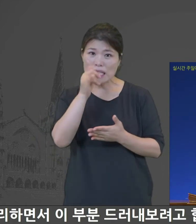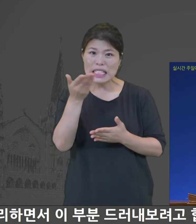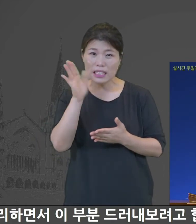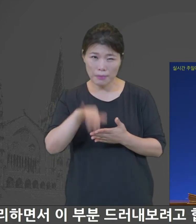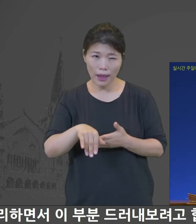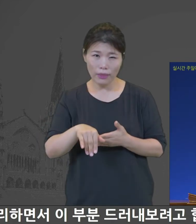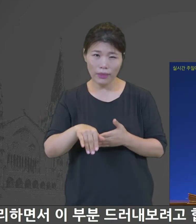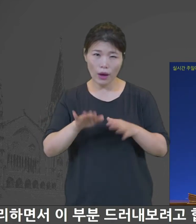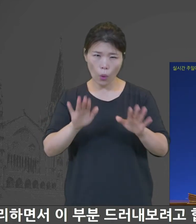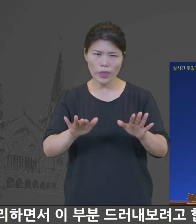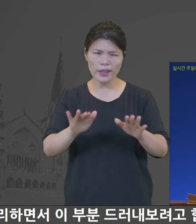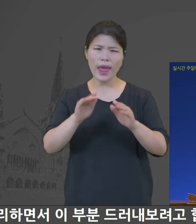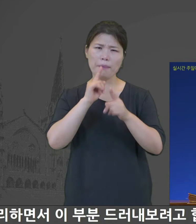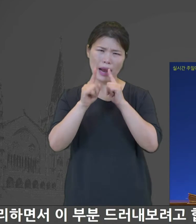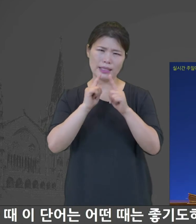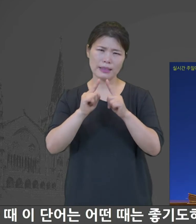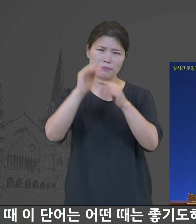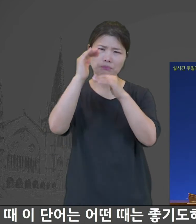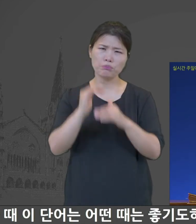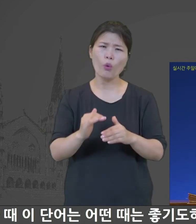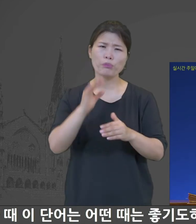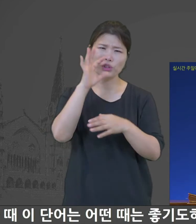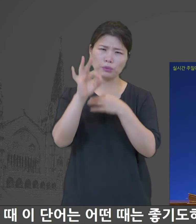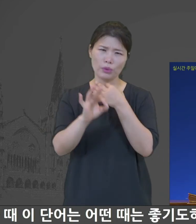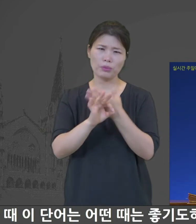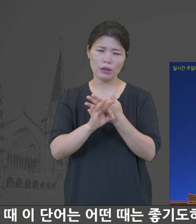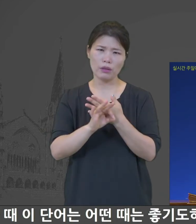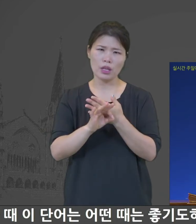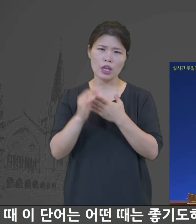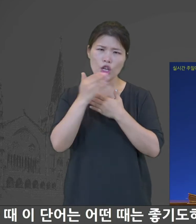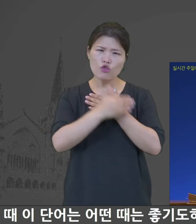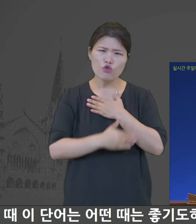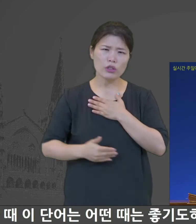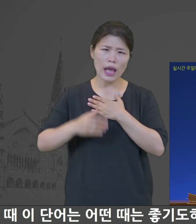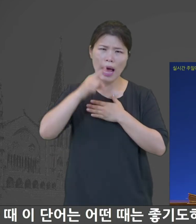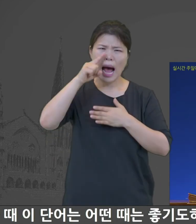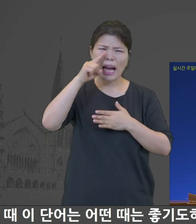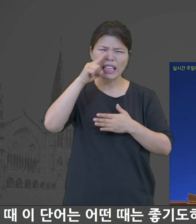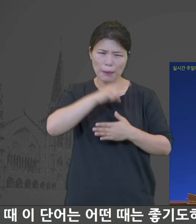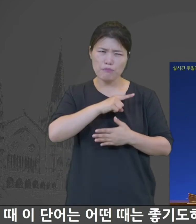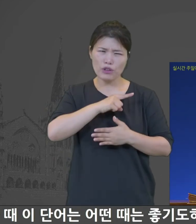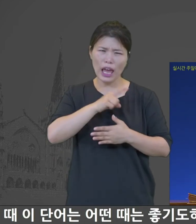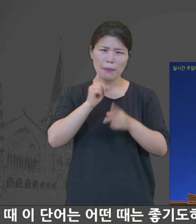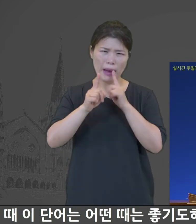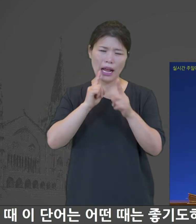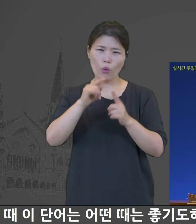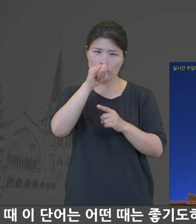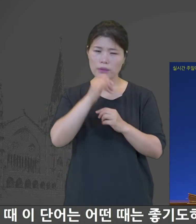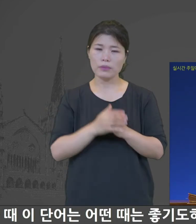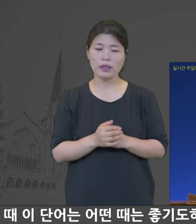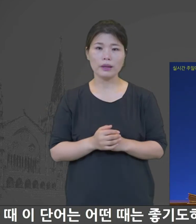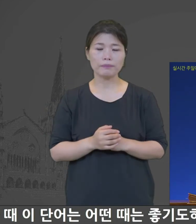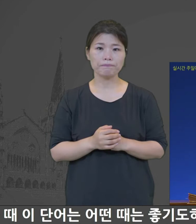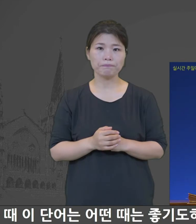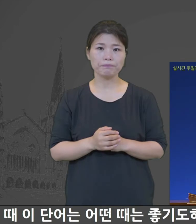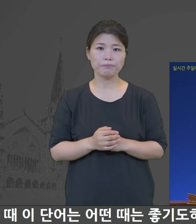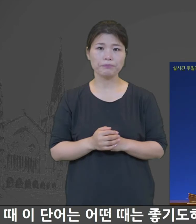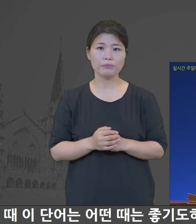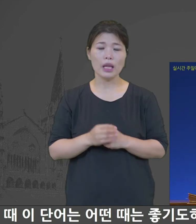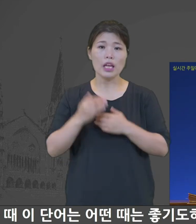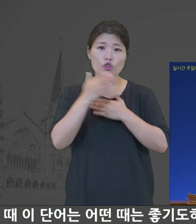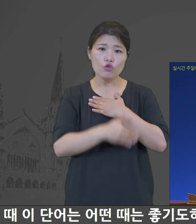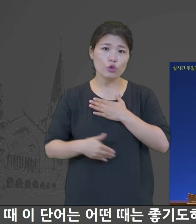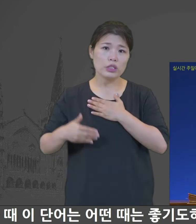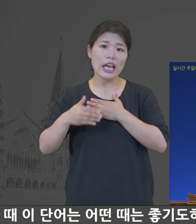이 안 좋은 거예요. 근데 육체가 안 좋은 것으로 표현이 될 때는 왜 그러냐면, 이 육체